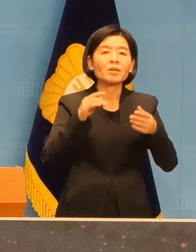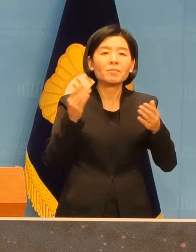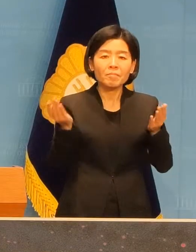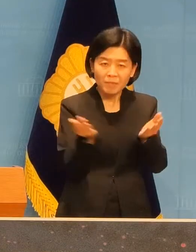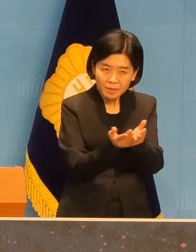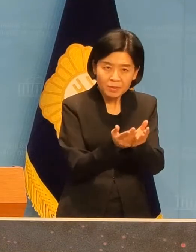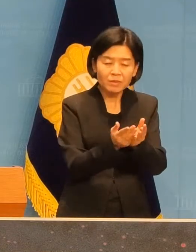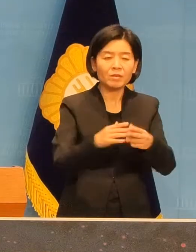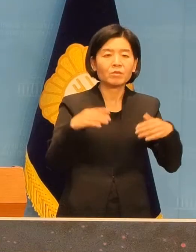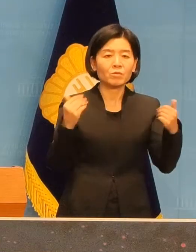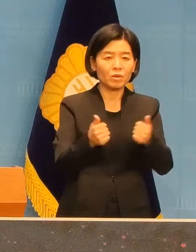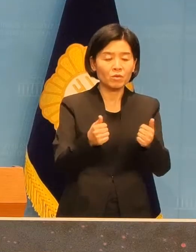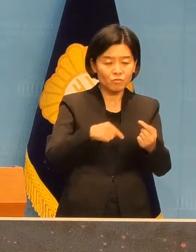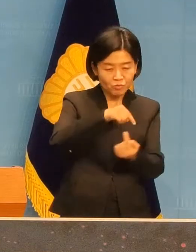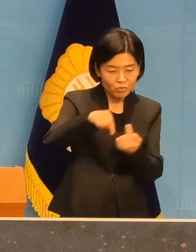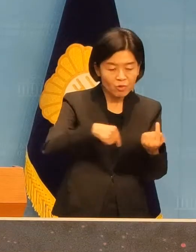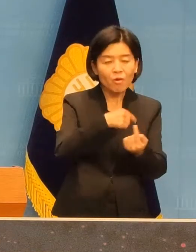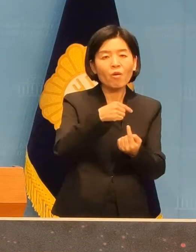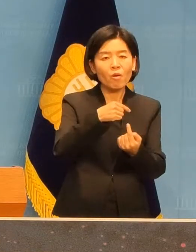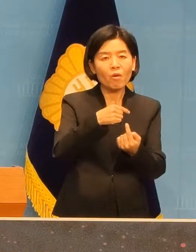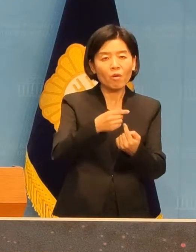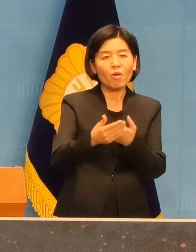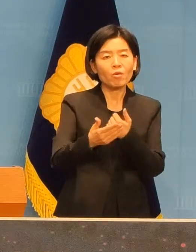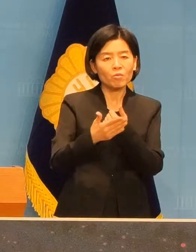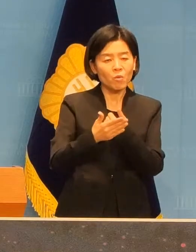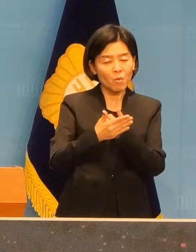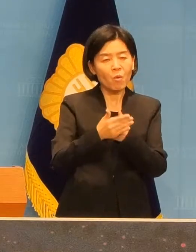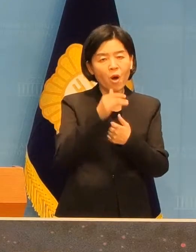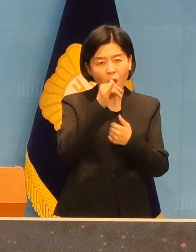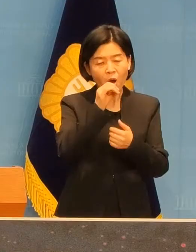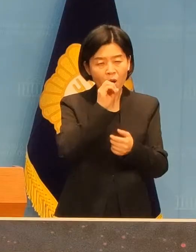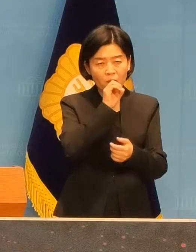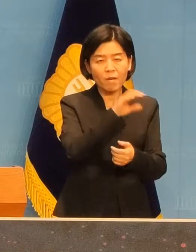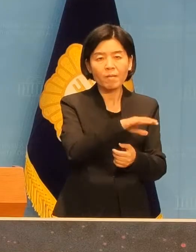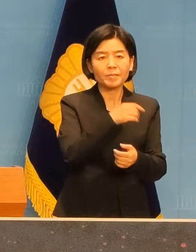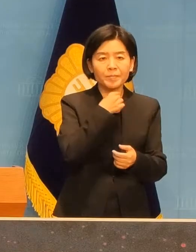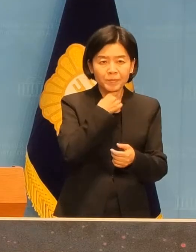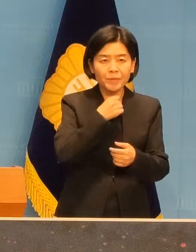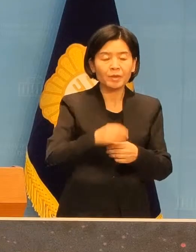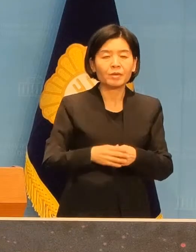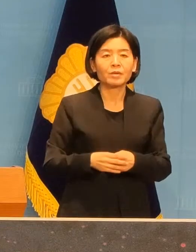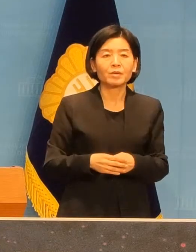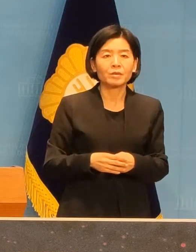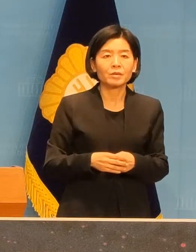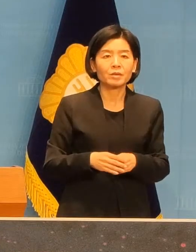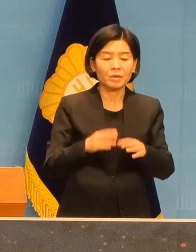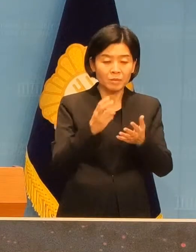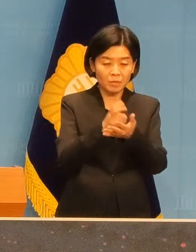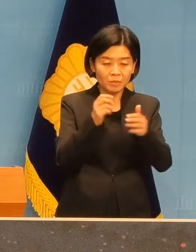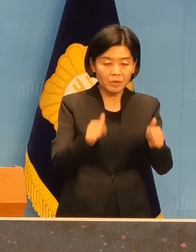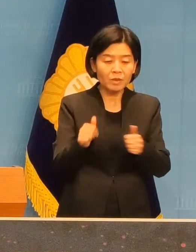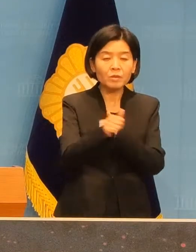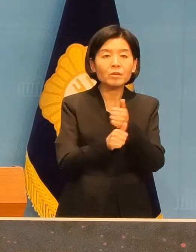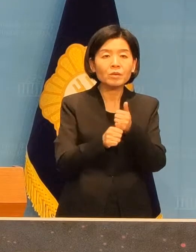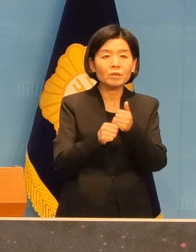국회 운영에 도움이 된다는 말씀을 다시 한번 드립니다. 이번 법사위